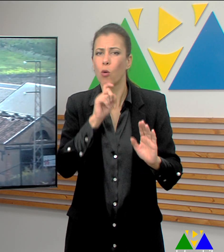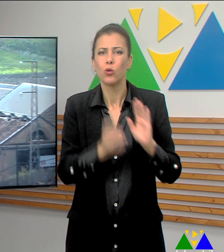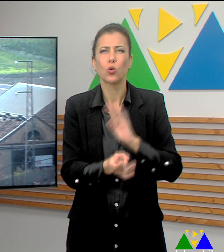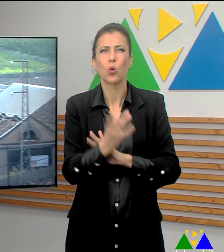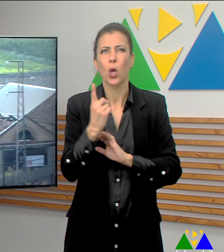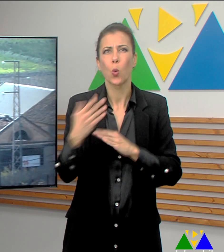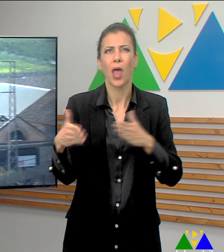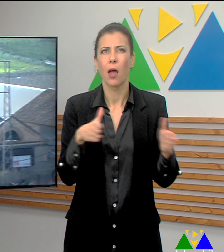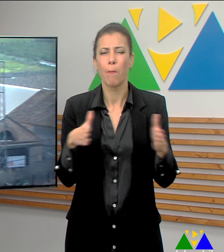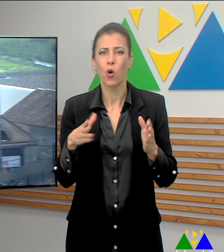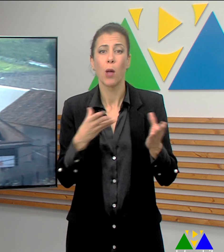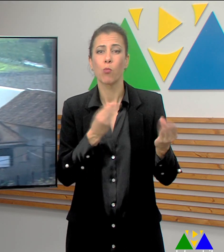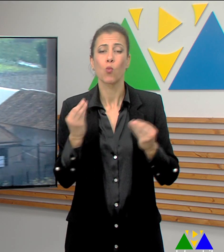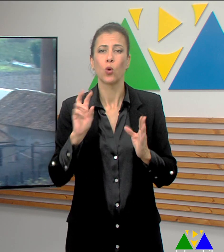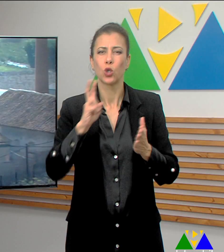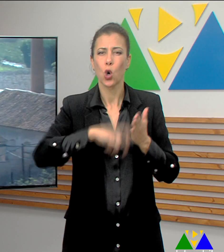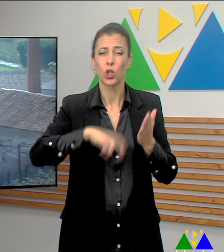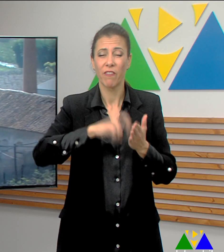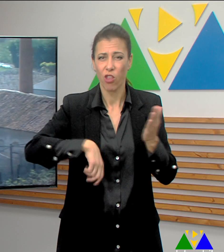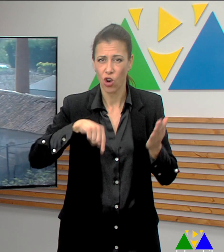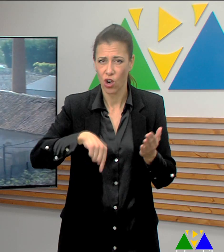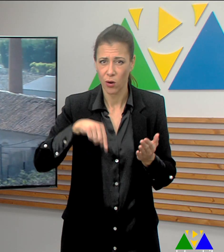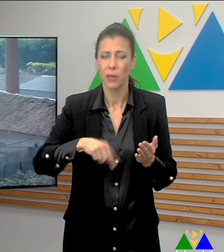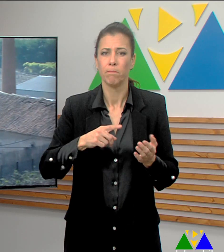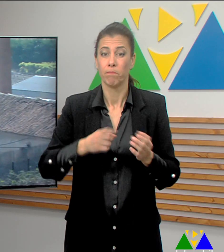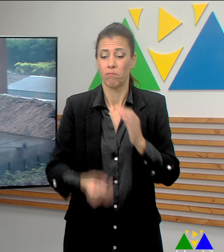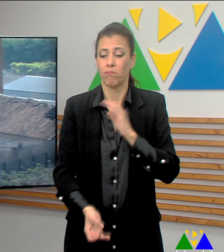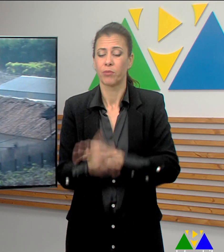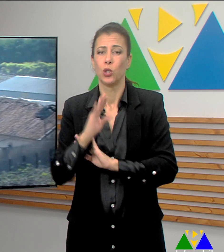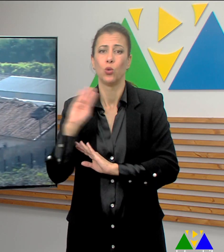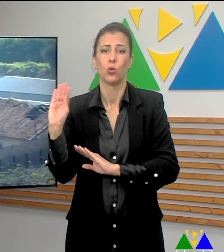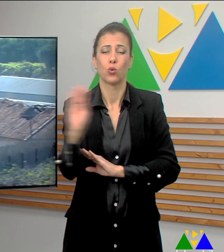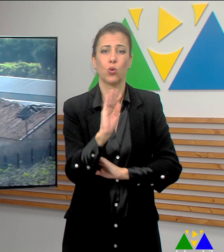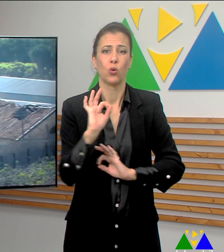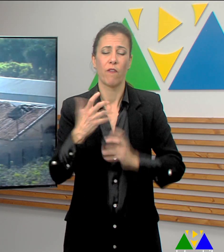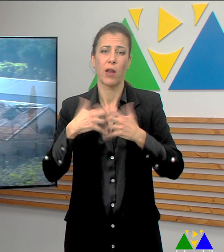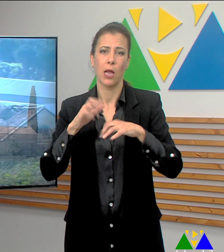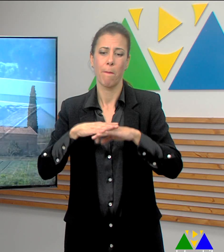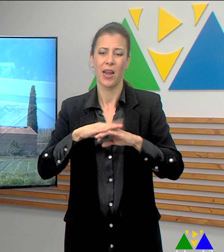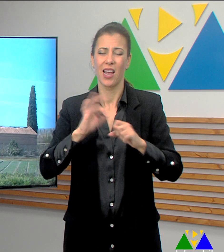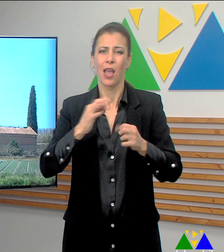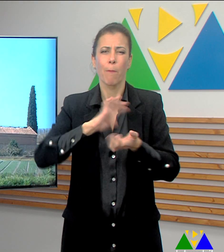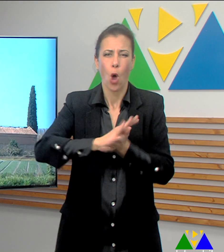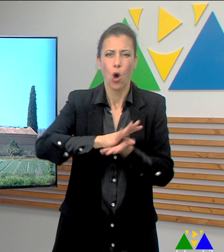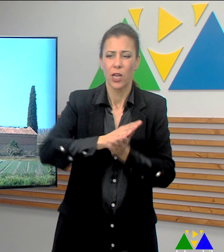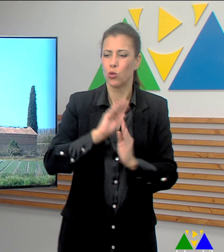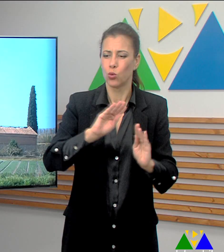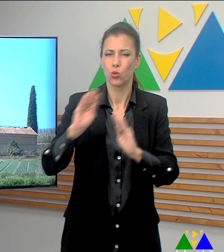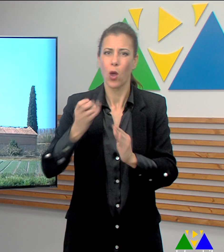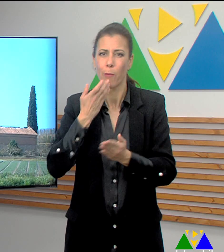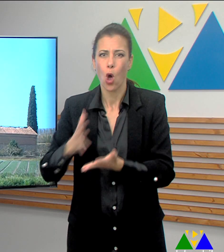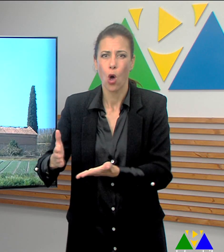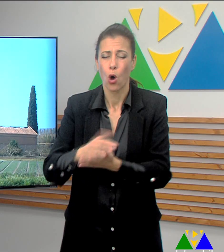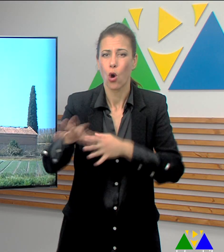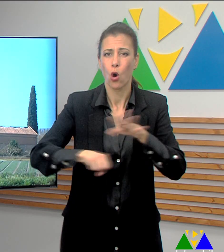época donde muchos cultivadores motrileños crean sus propias fábricas para moler sus propias cosechas, y esta pues debió surgir.